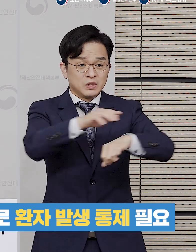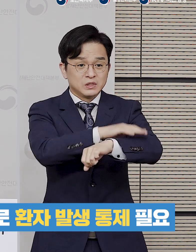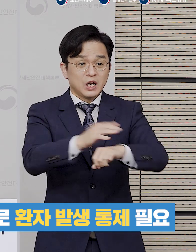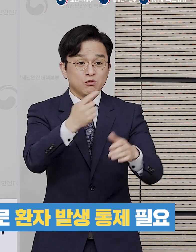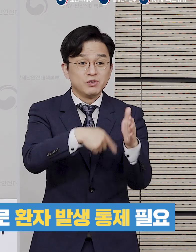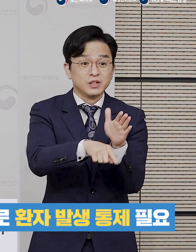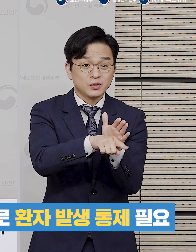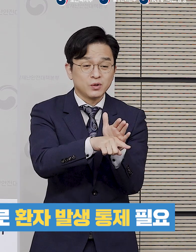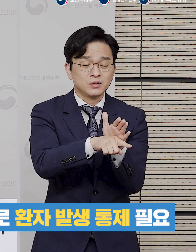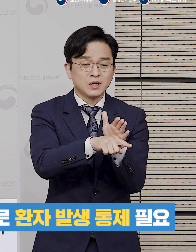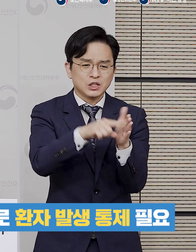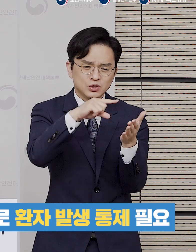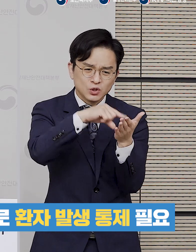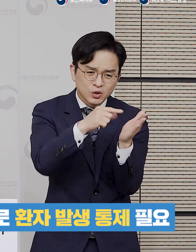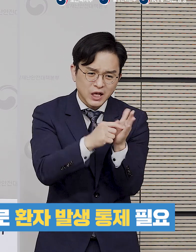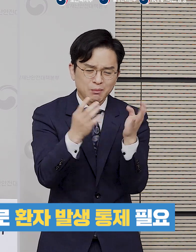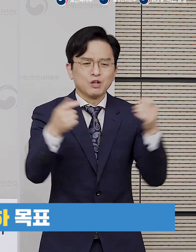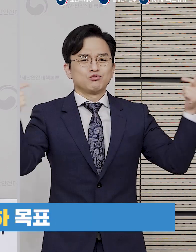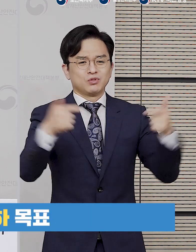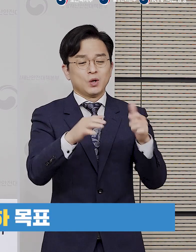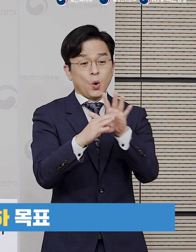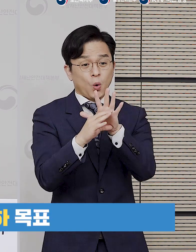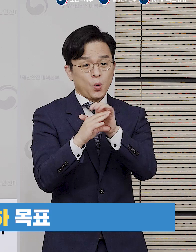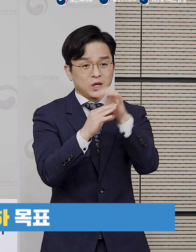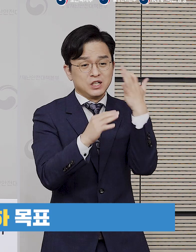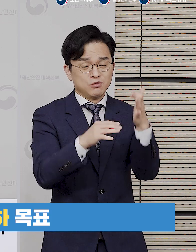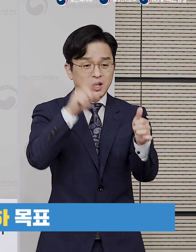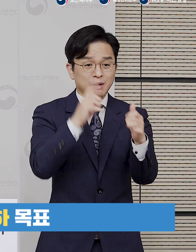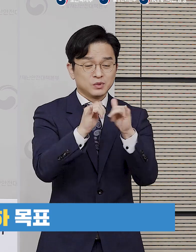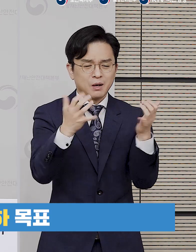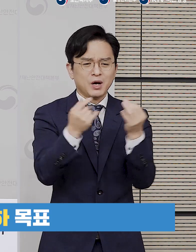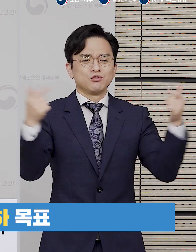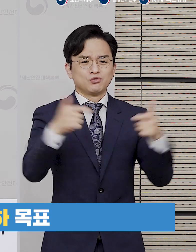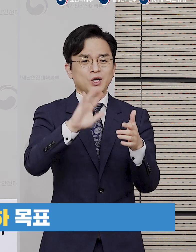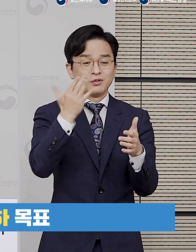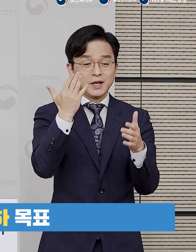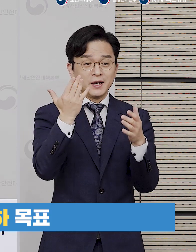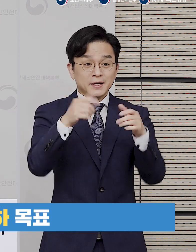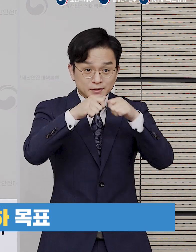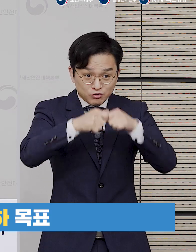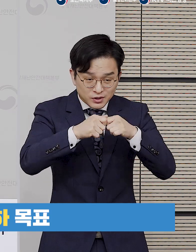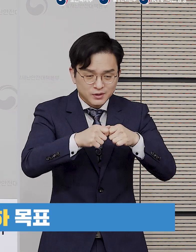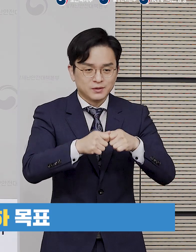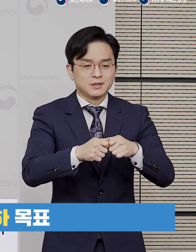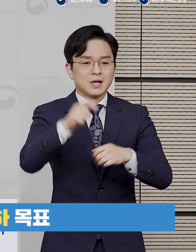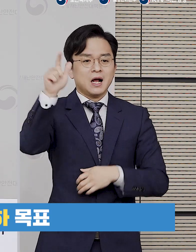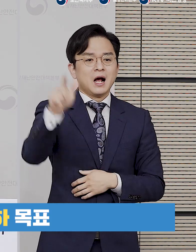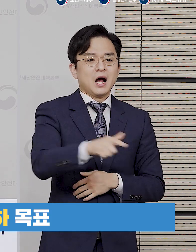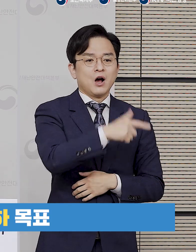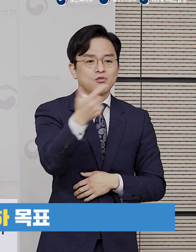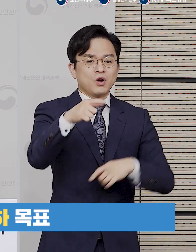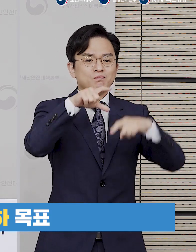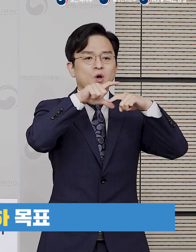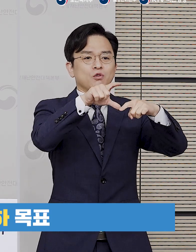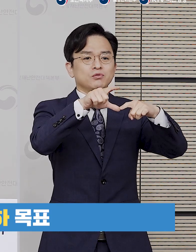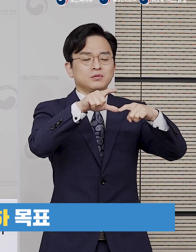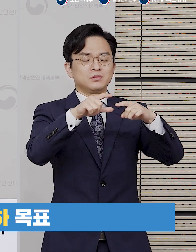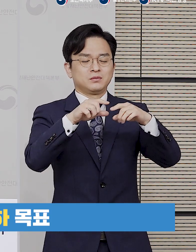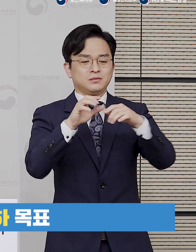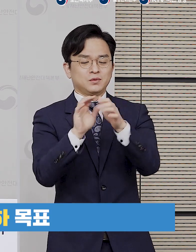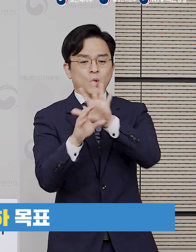발생을 통제하는 것입니다. 구체적으로 우리 의료체계의 역량을 고려해 봤을 때 하루